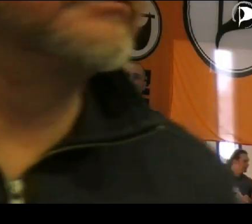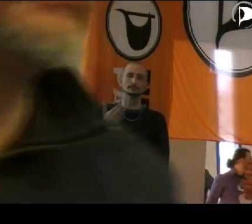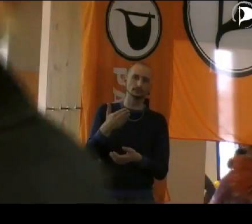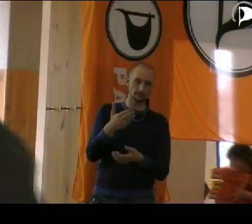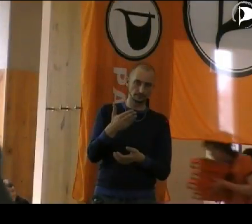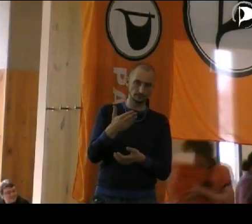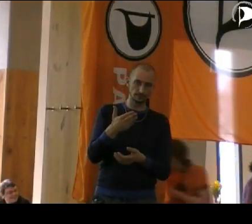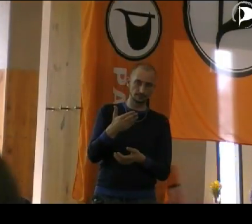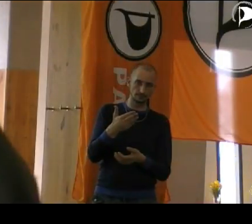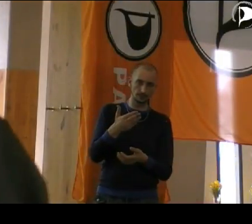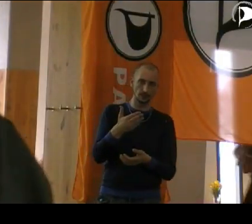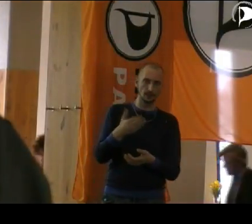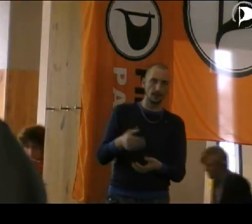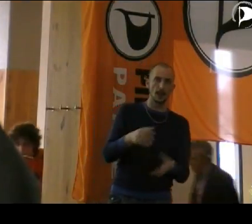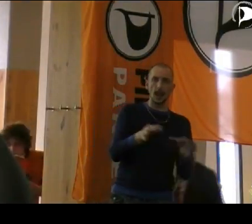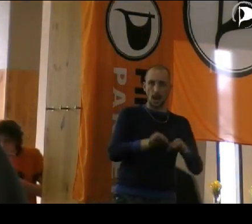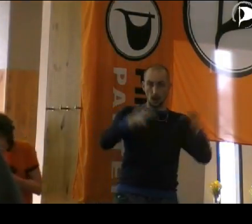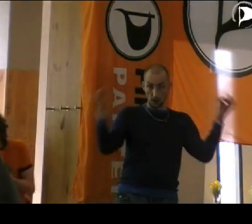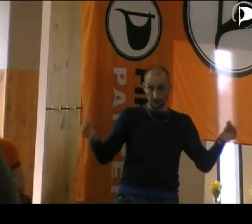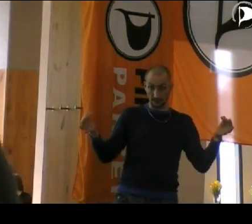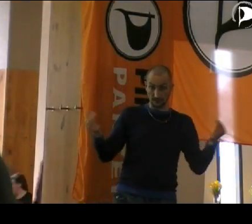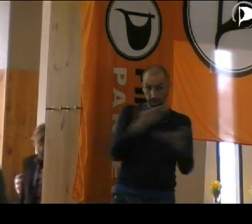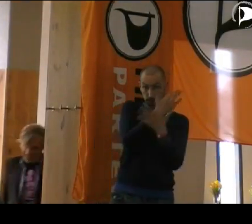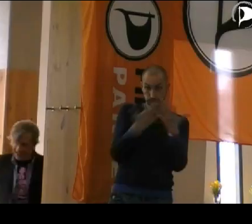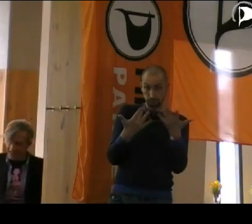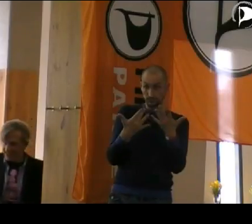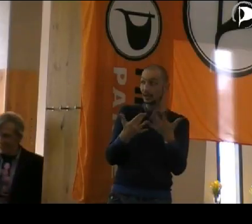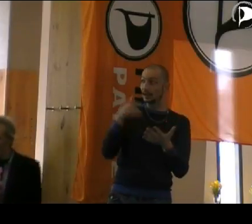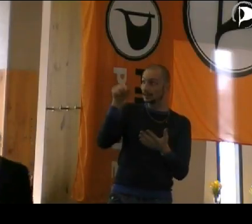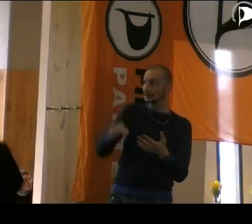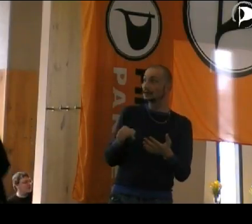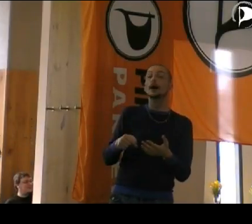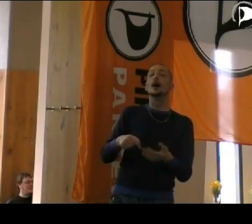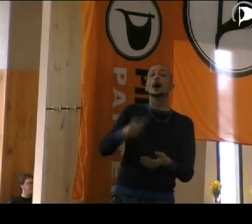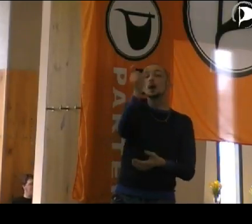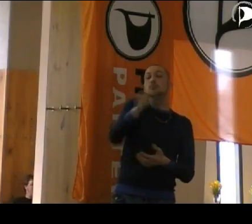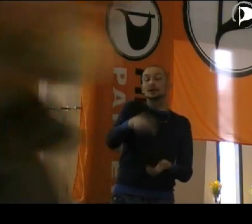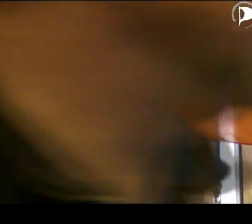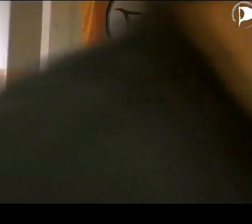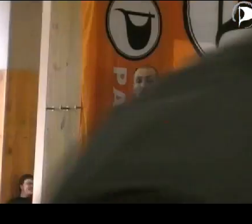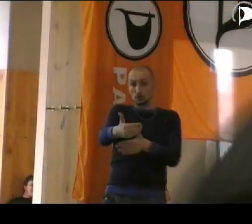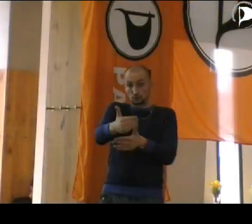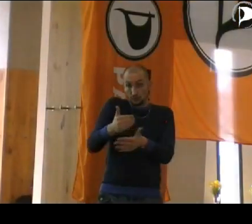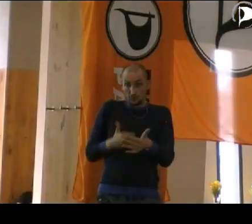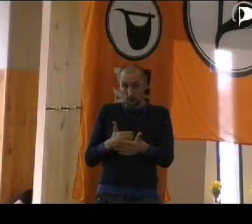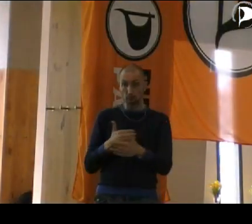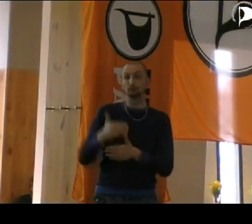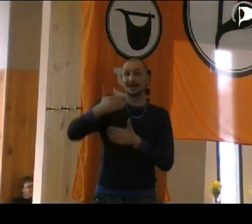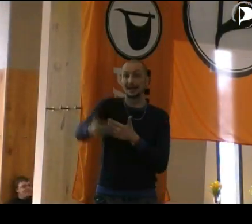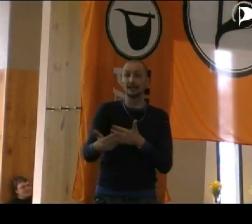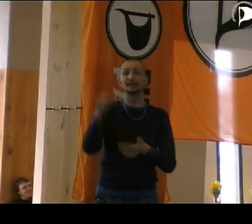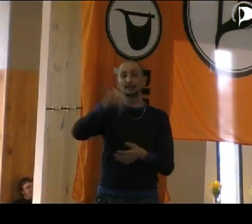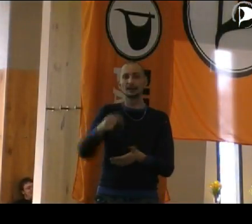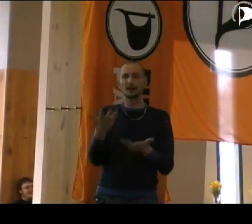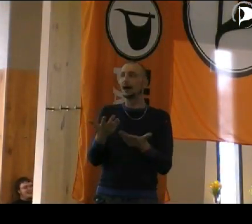und sollte dann festzumachen war es zu spät ich bin hier also um vertrauen